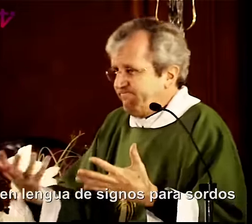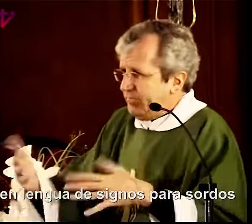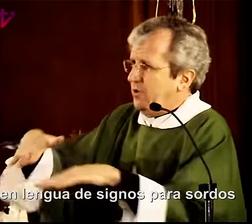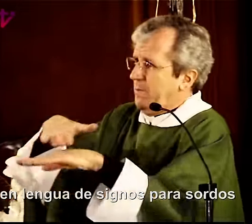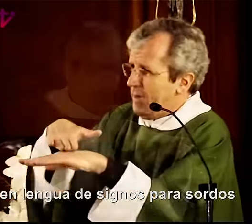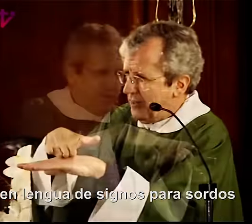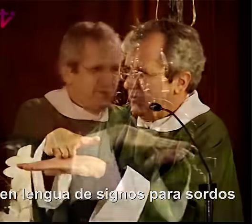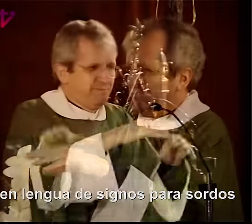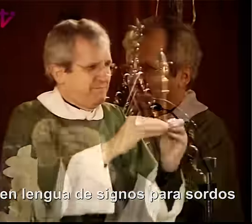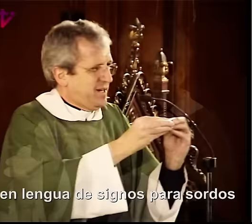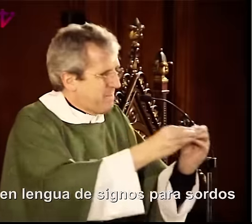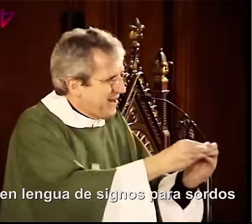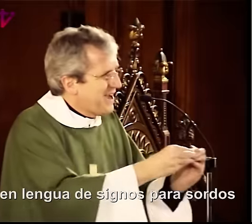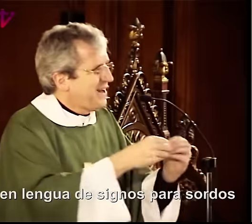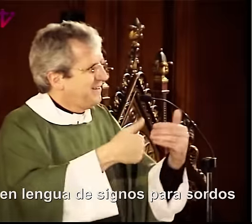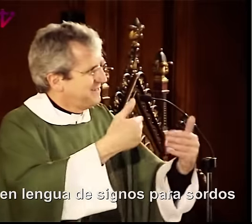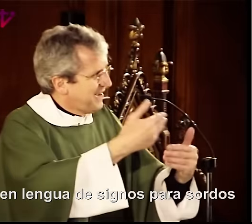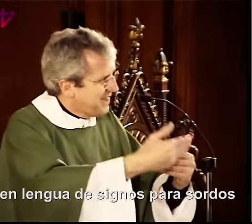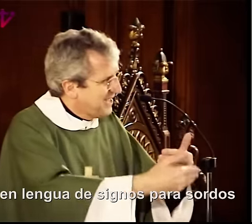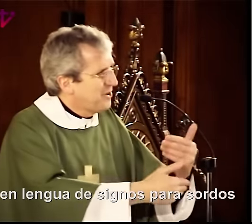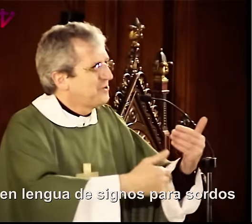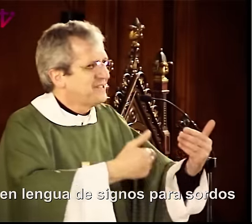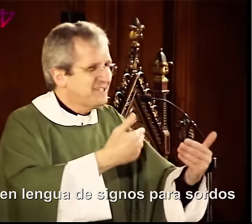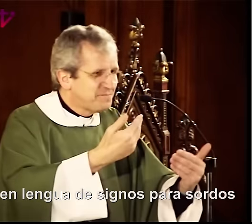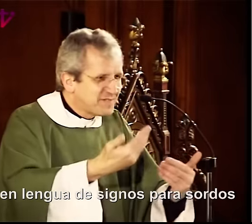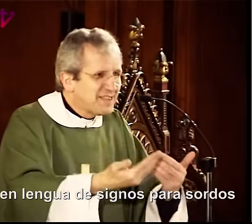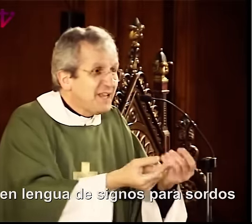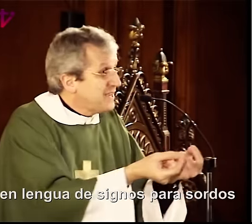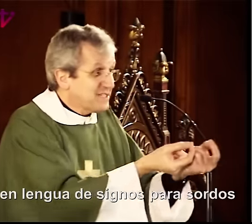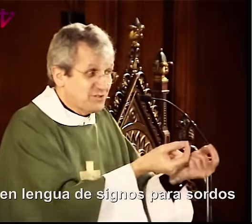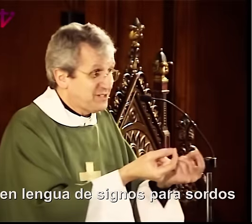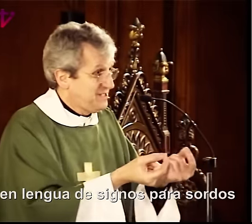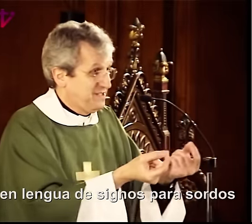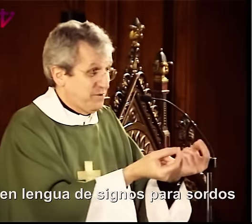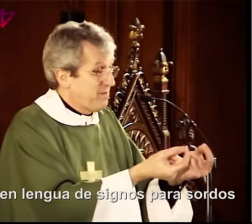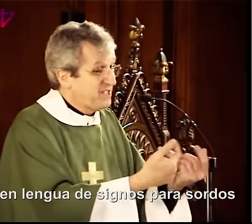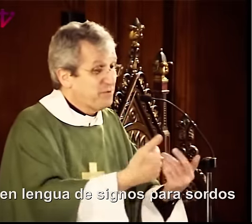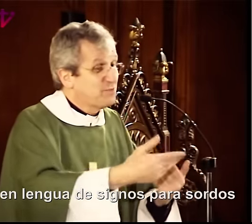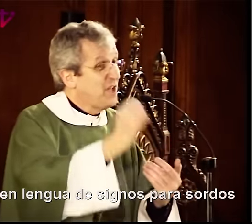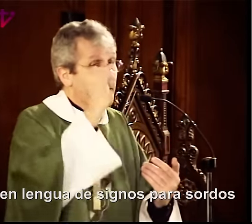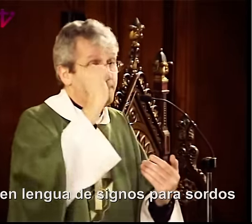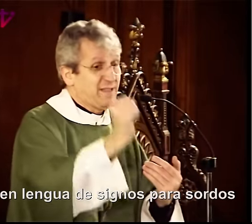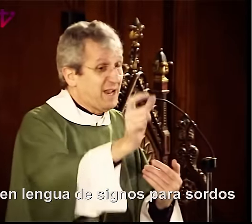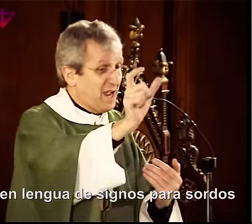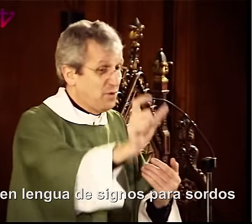pero perdón, reparar, hacerlo. Esas cosas, porque a veces podemos matar a una